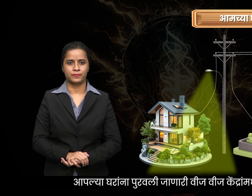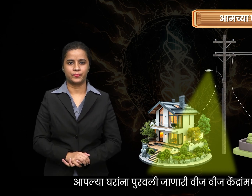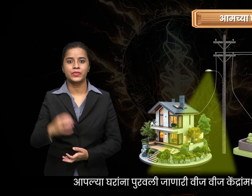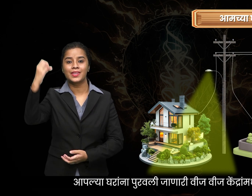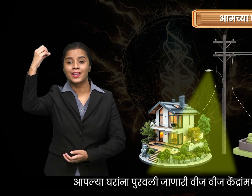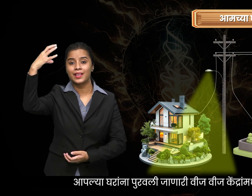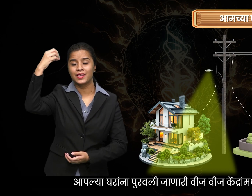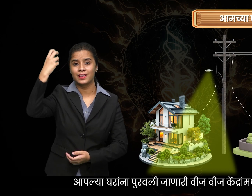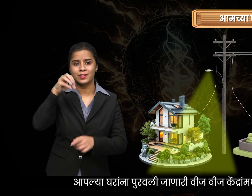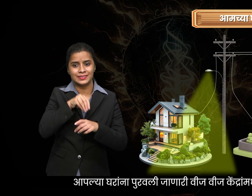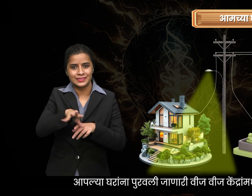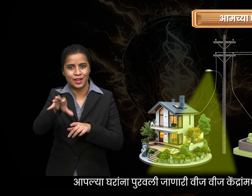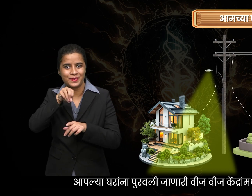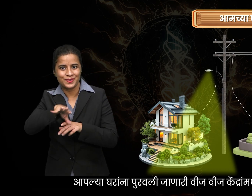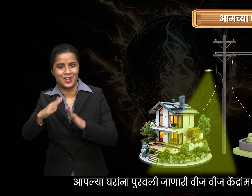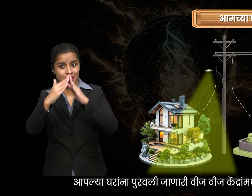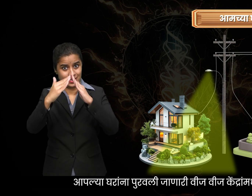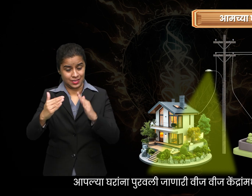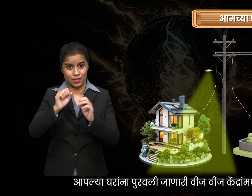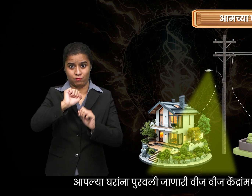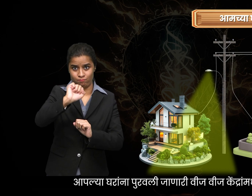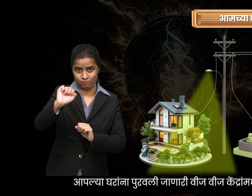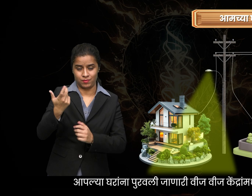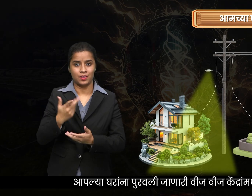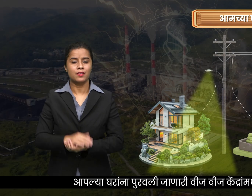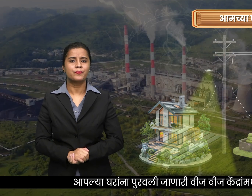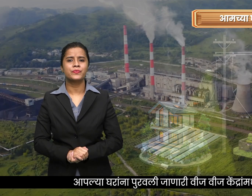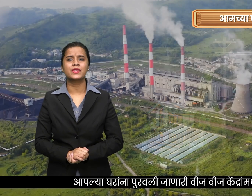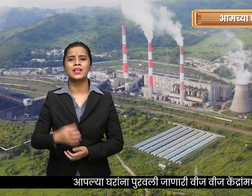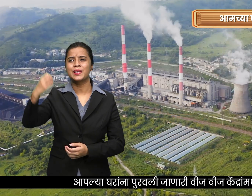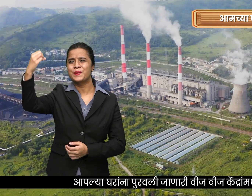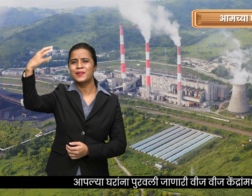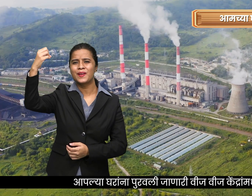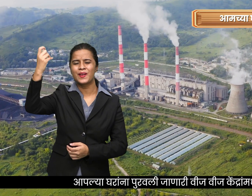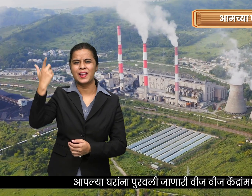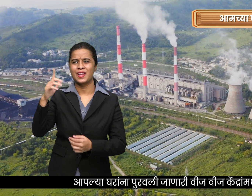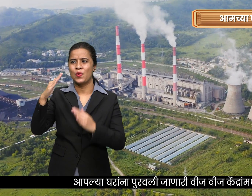आपल्या घरांना पुरवली जाणारी वीज वीज केंद्रामधून येते.